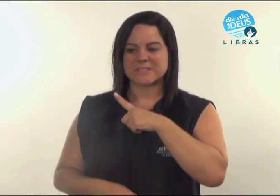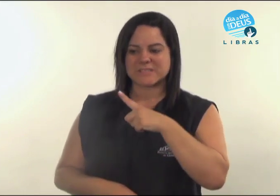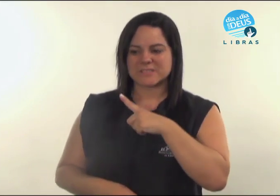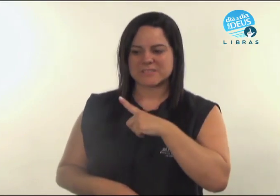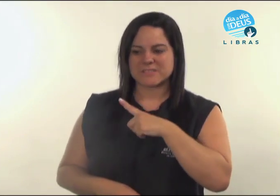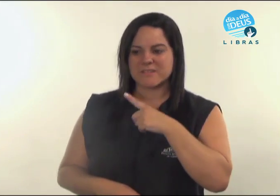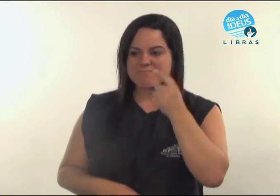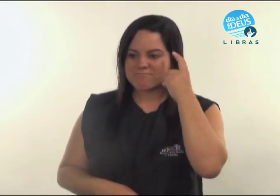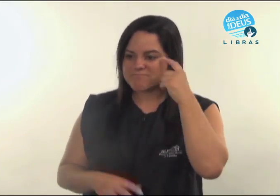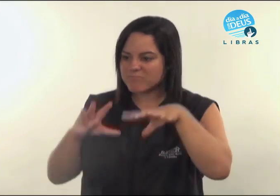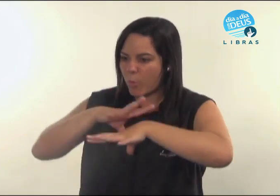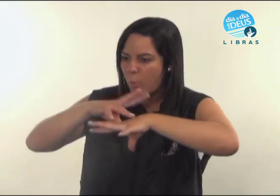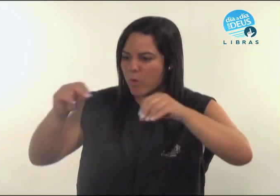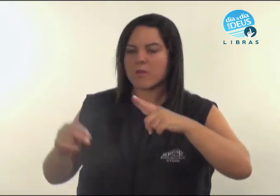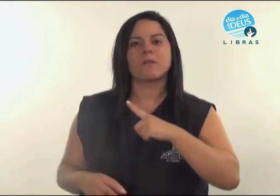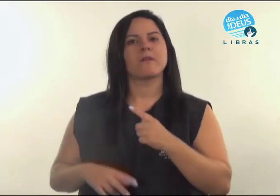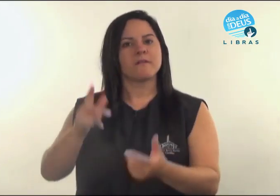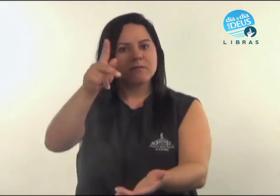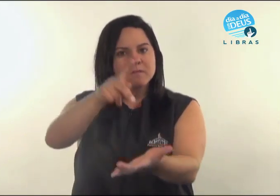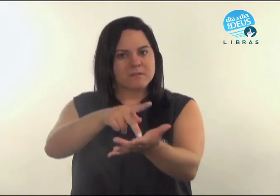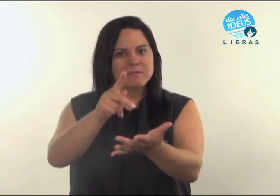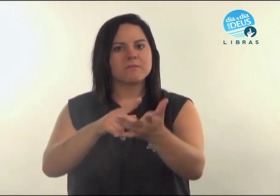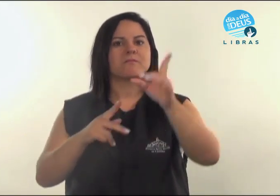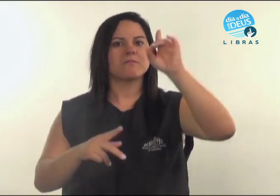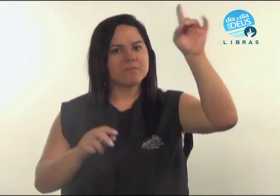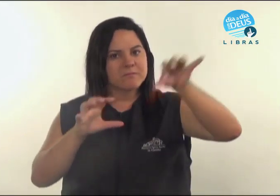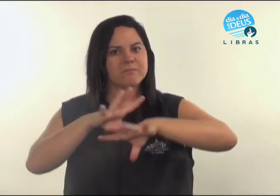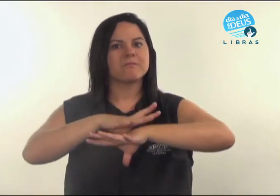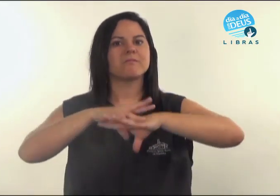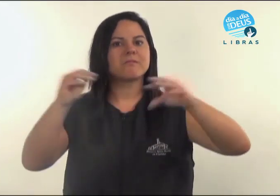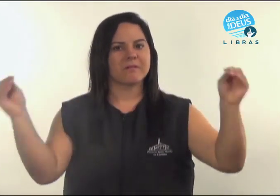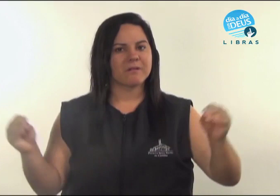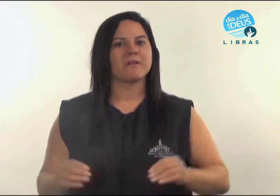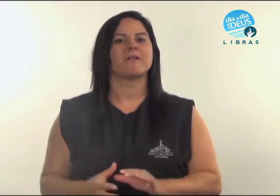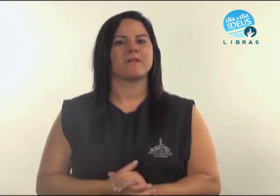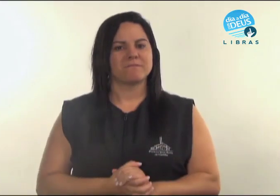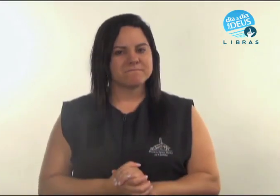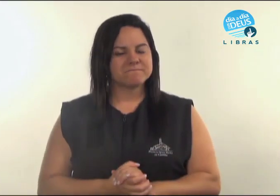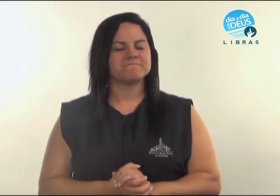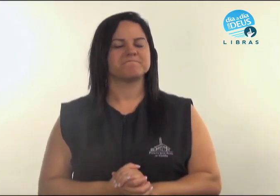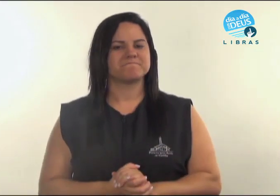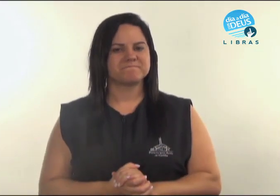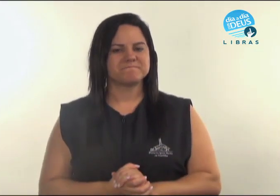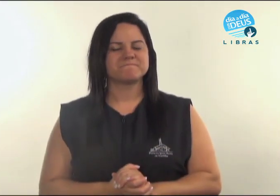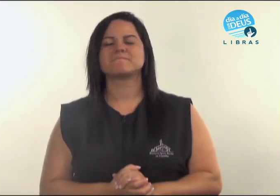que a sombra passar por aqui, Deus vai curar você. E Deus curava.